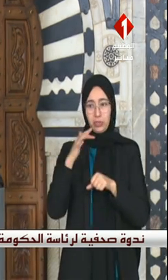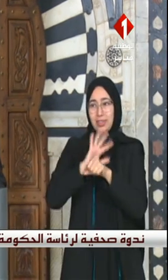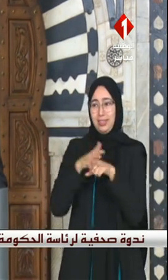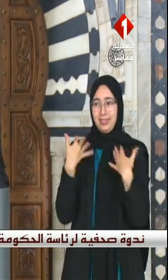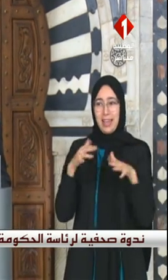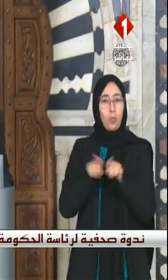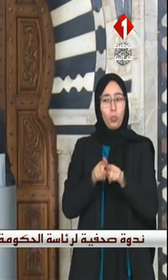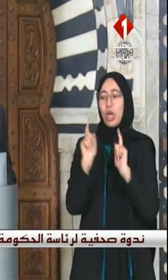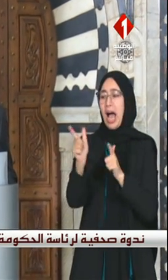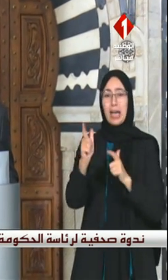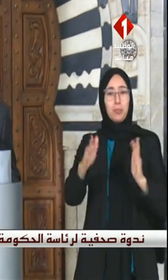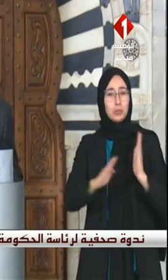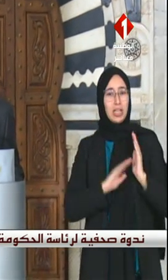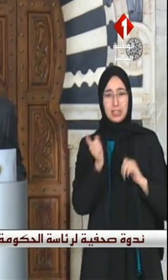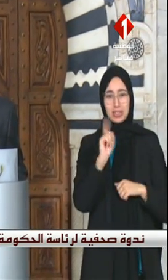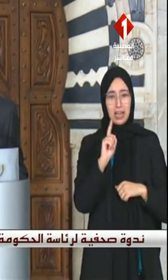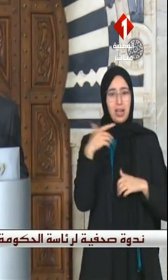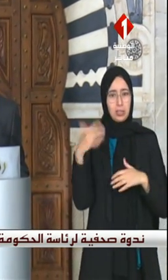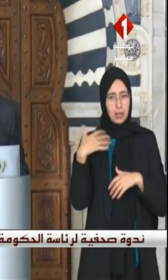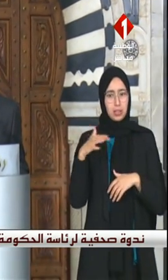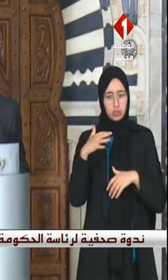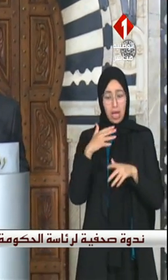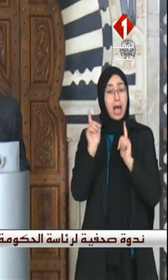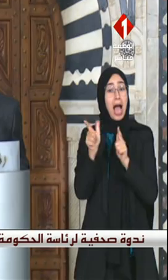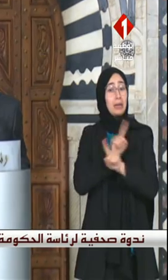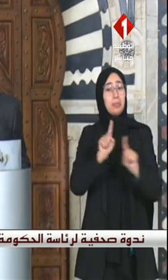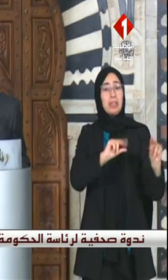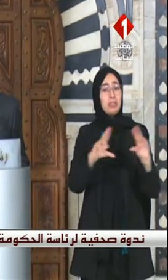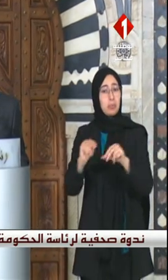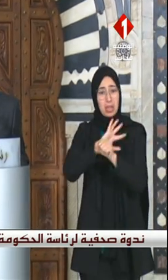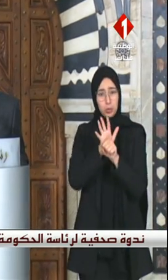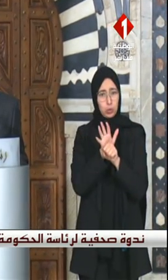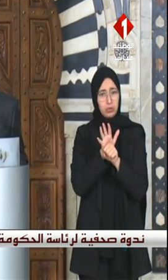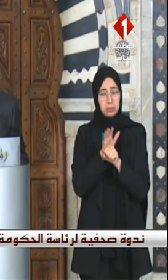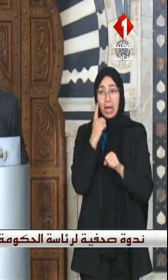مألوف، وتقريبا إذا بتحرك الخطوات مع بعضنا، لكن هذا عدو